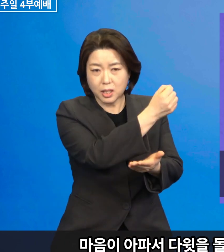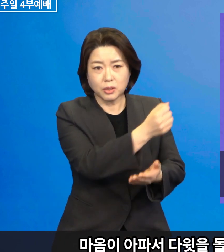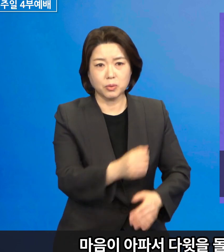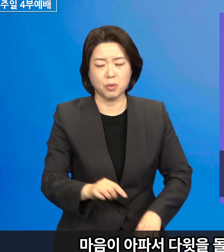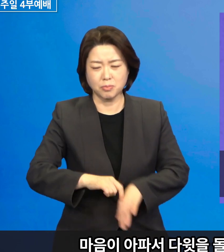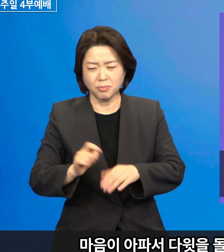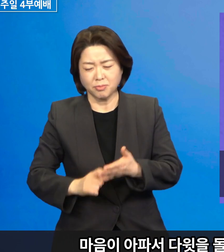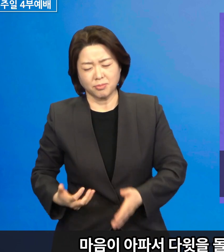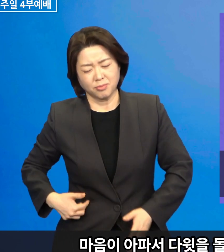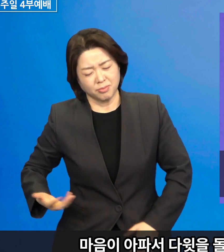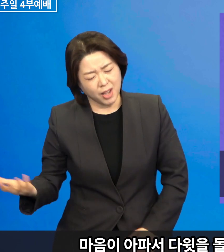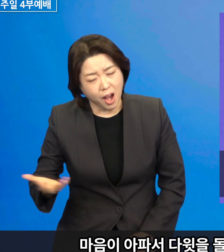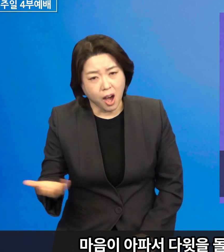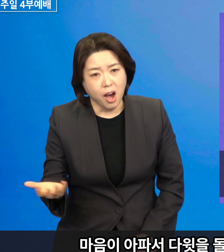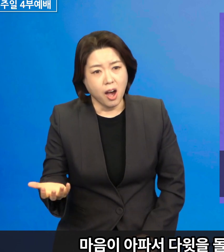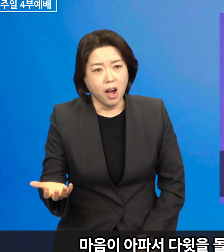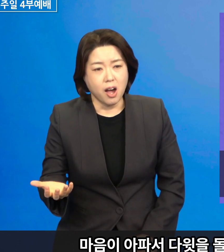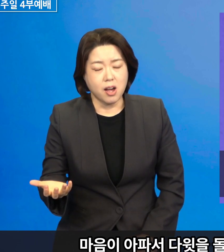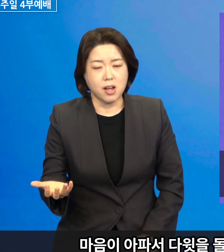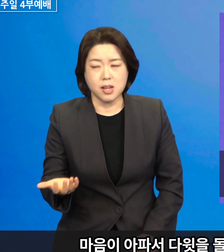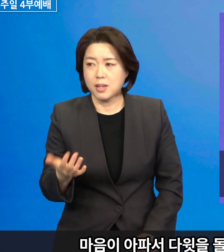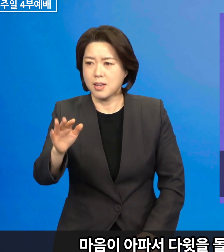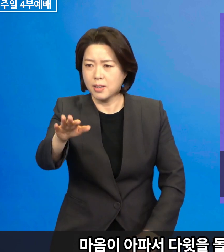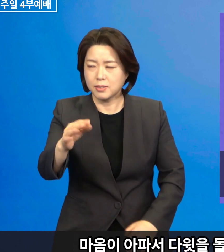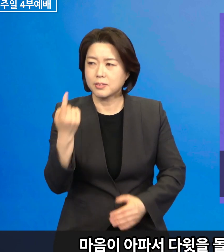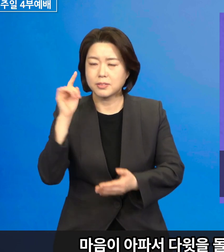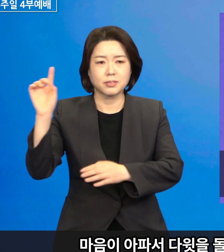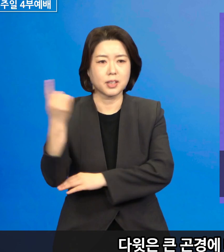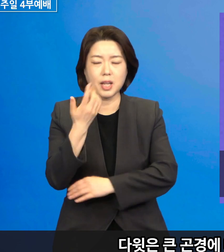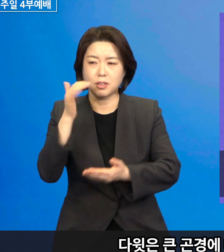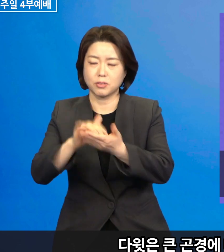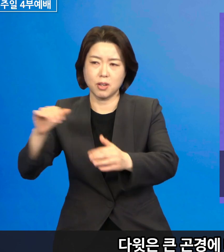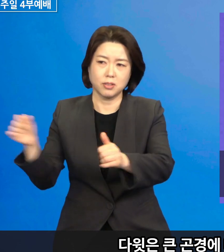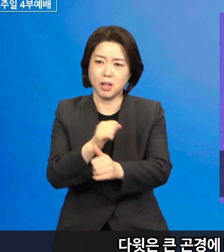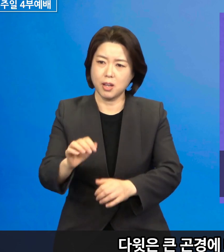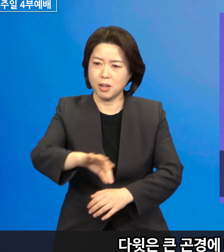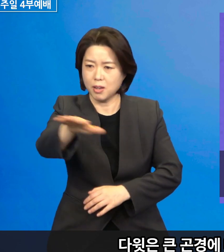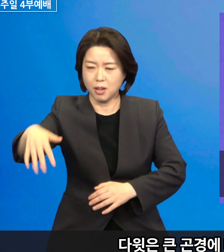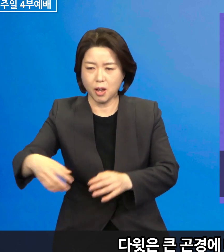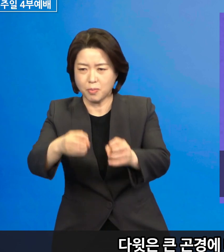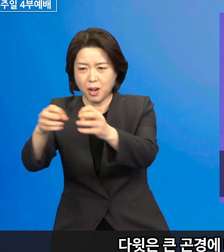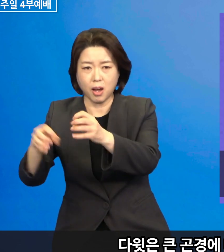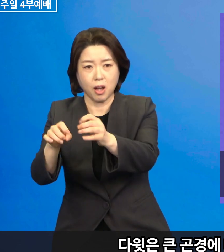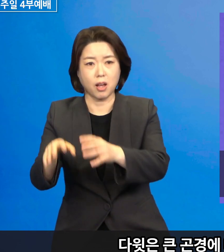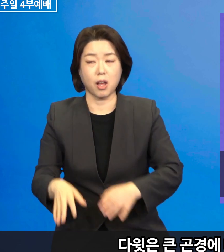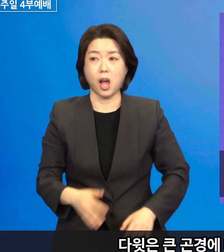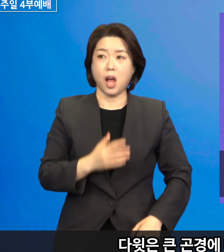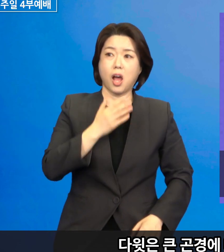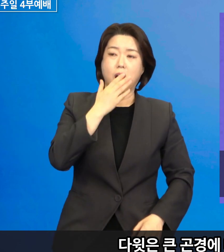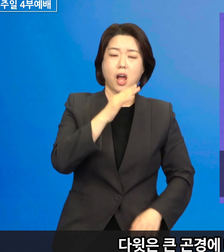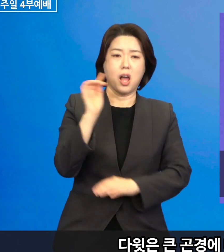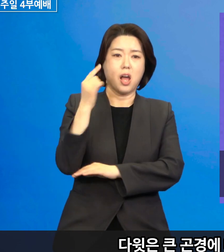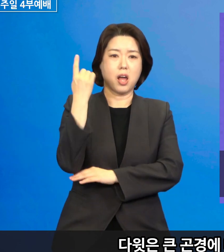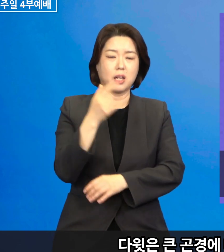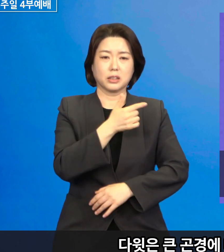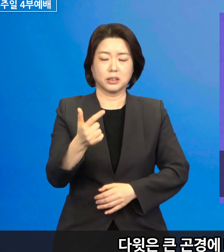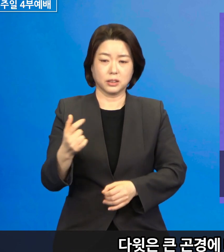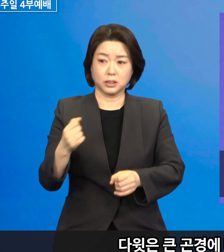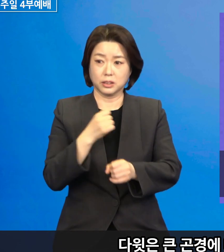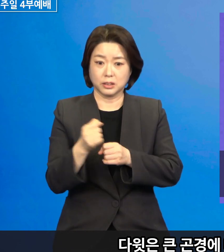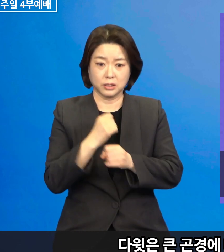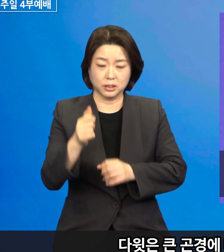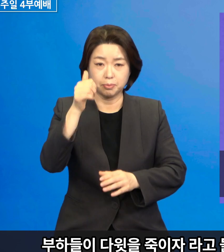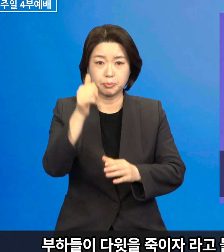아파서 다윗을 돌로 치자고 말할 정도였으니 다윗은 큰 공경에 빠졌다. 가장 큰